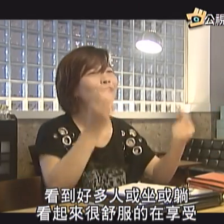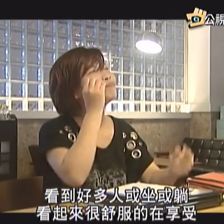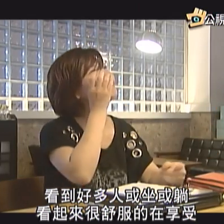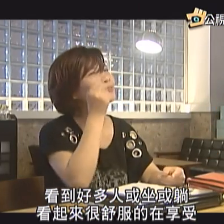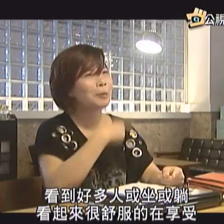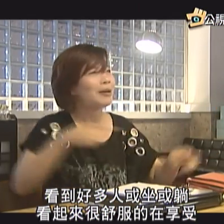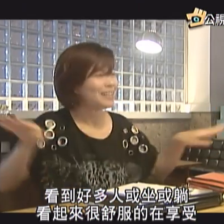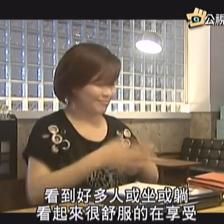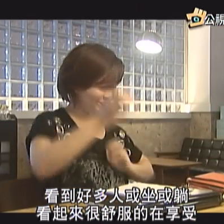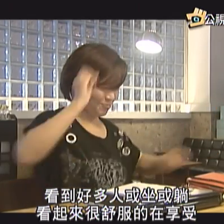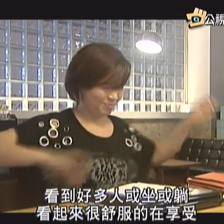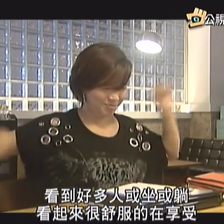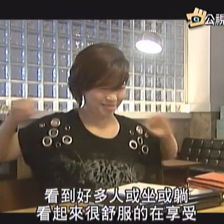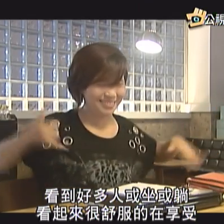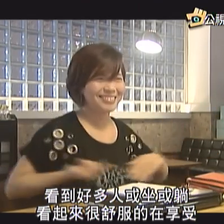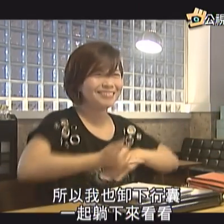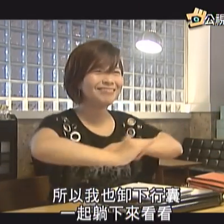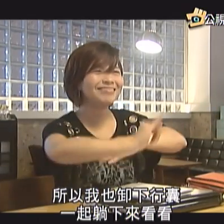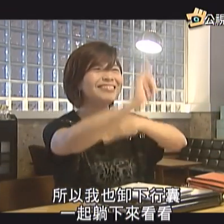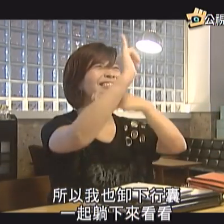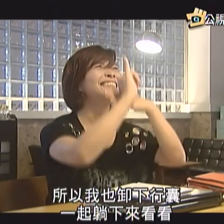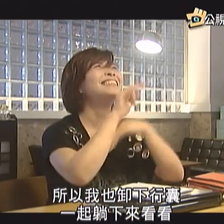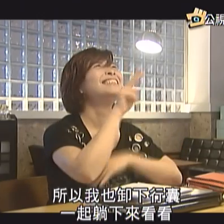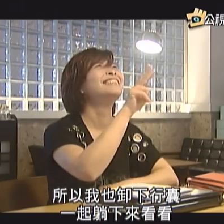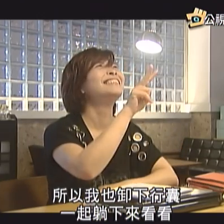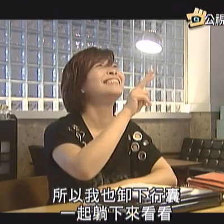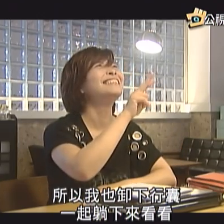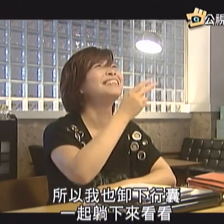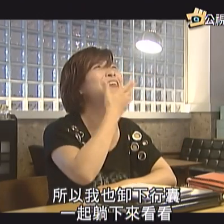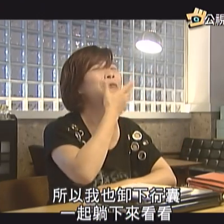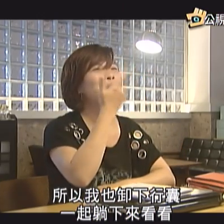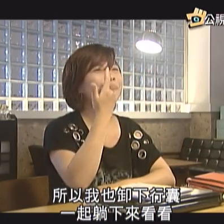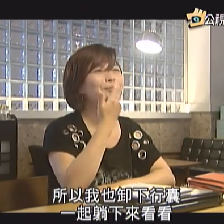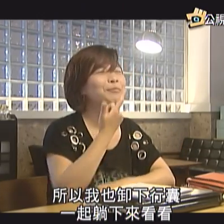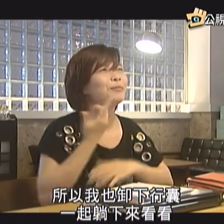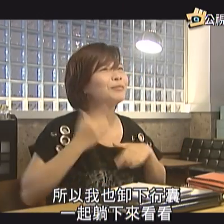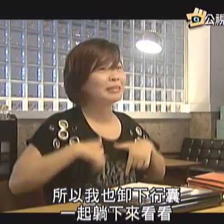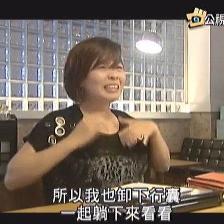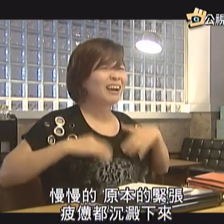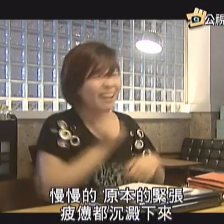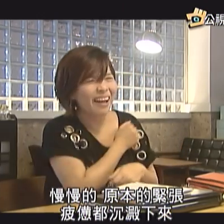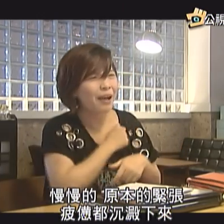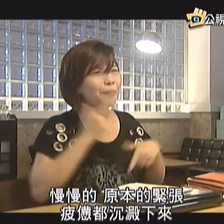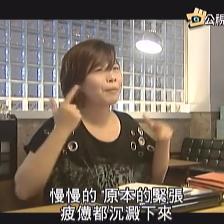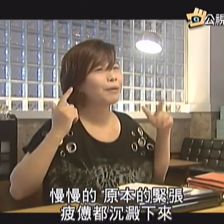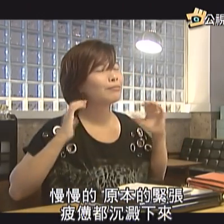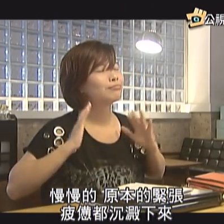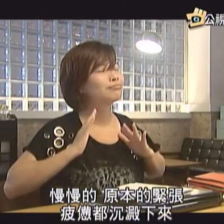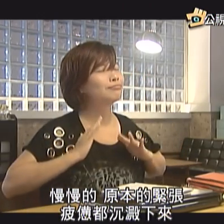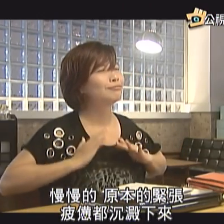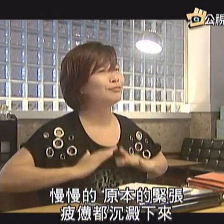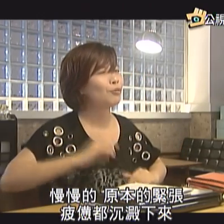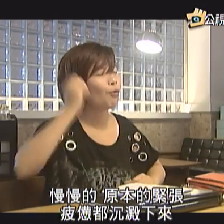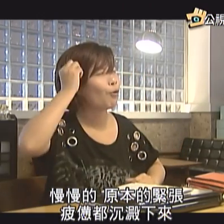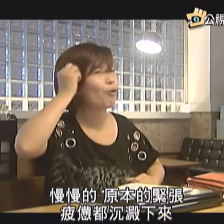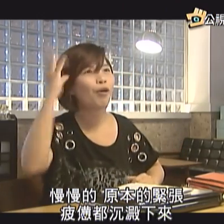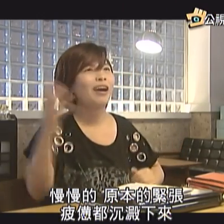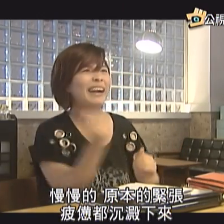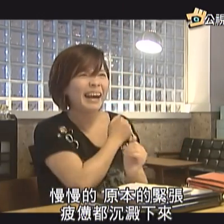服的在享受，所以我也卸下行囊一起躺下来看看，慢慢的原本的紧张疲惫都沉淀下来，